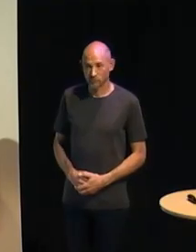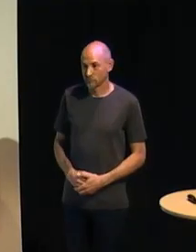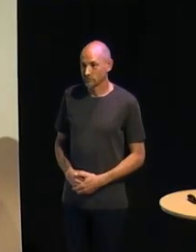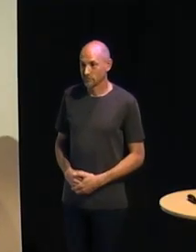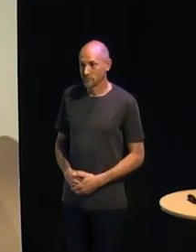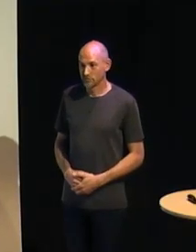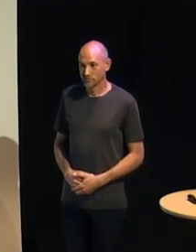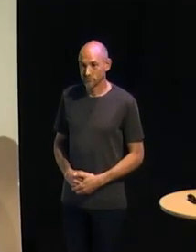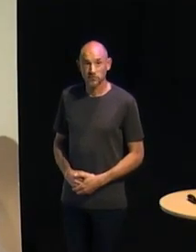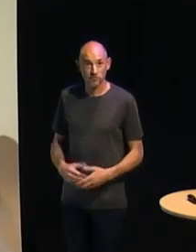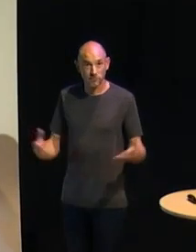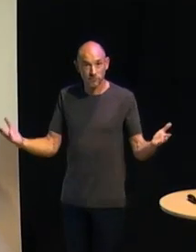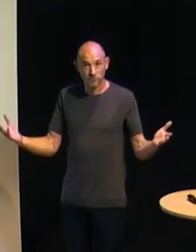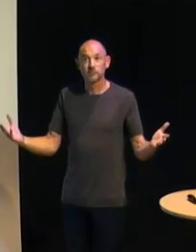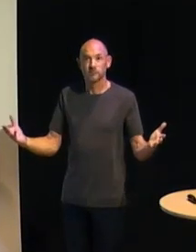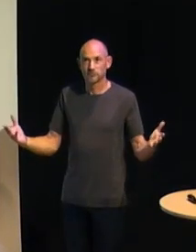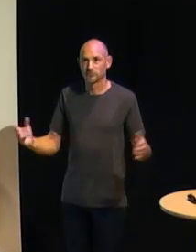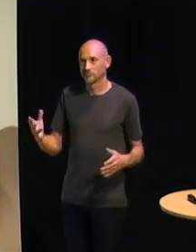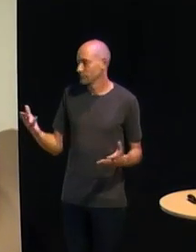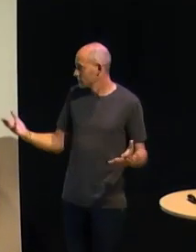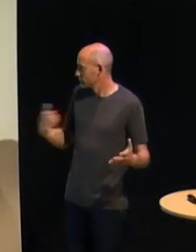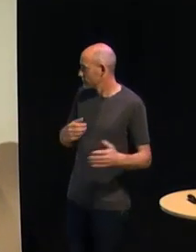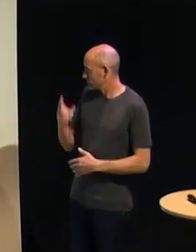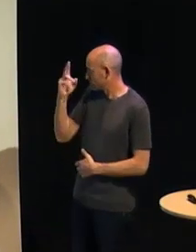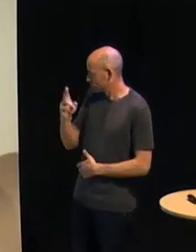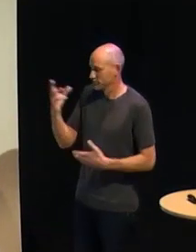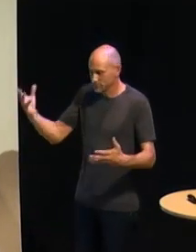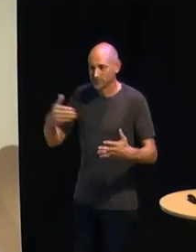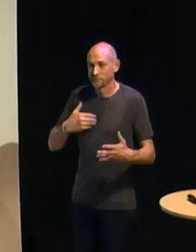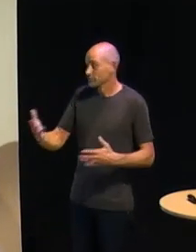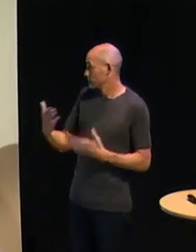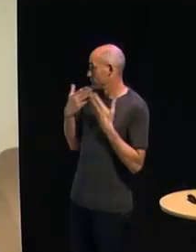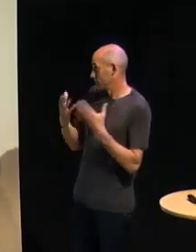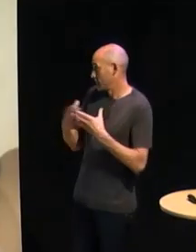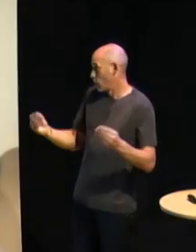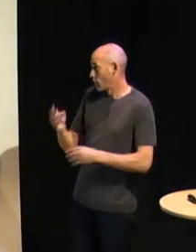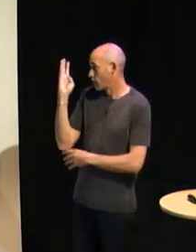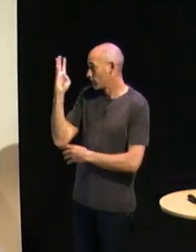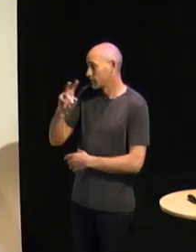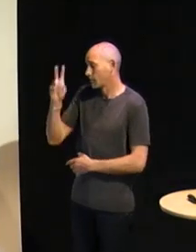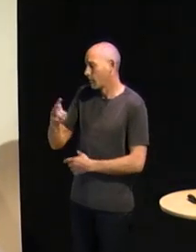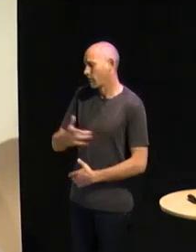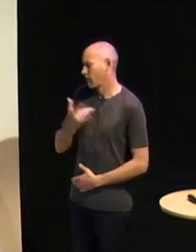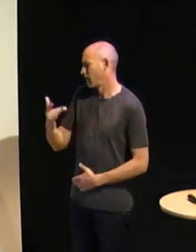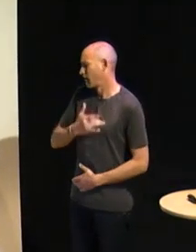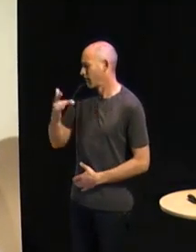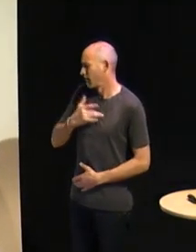Bon, j'y vais. Alors, merci beaucoup pour cette conférence très intéressante. Moi, j'y connais pas grand-chose. Juste, est-ce que vous pourriez réexpliquer ce que c'est que les